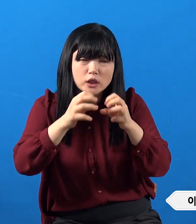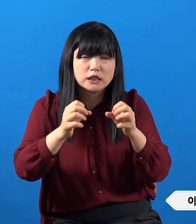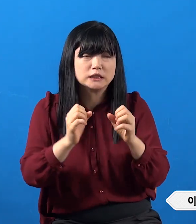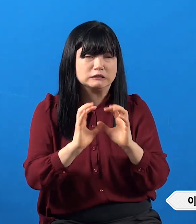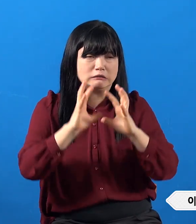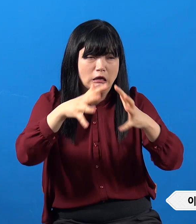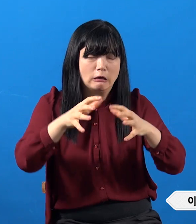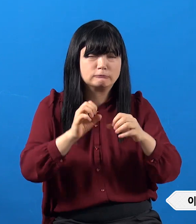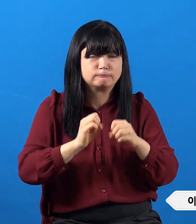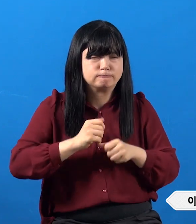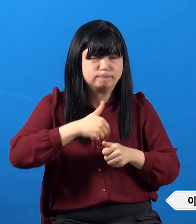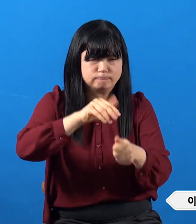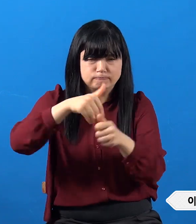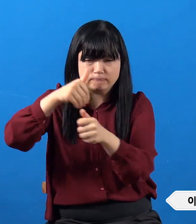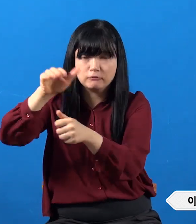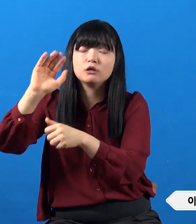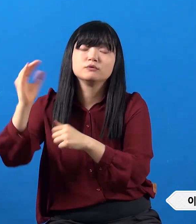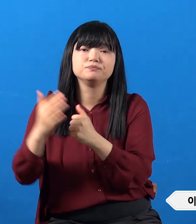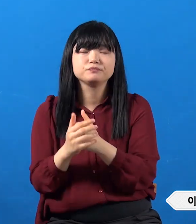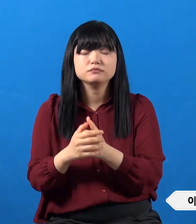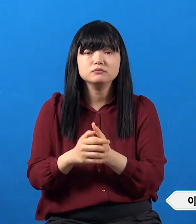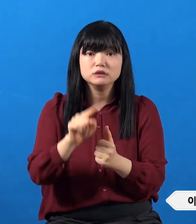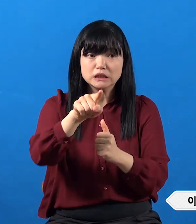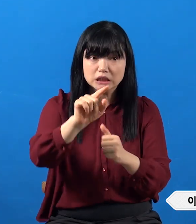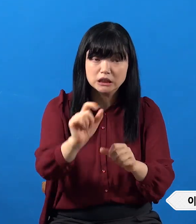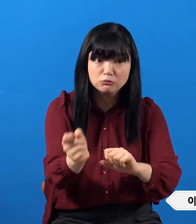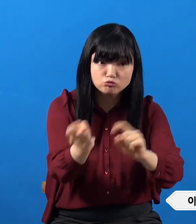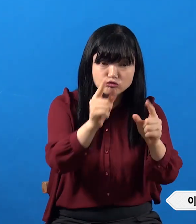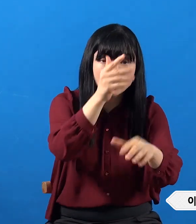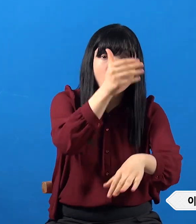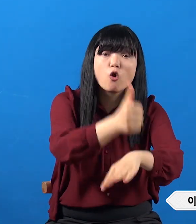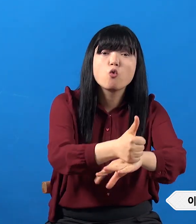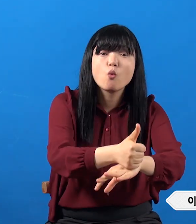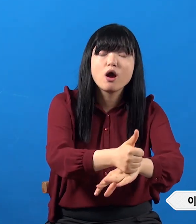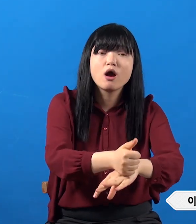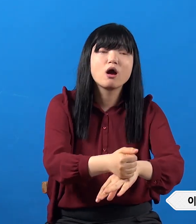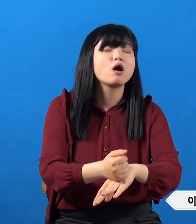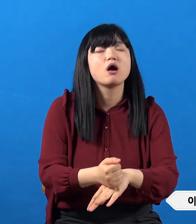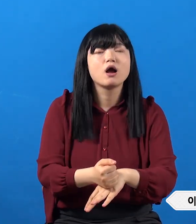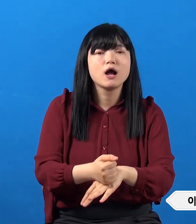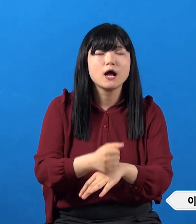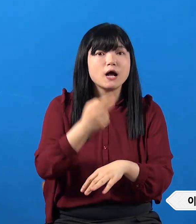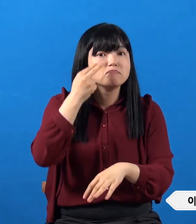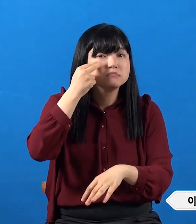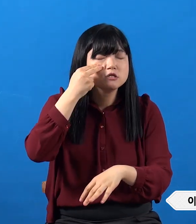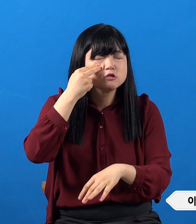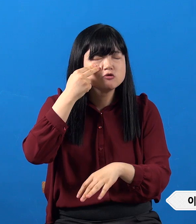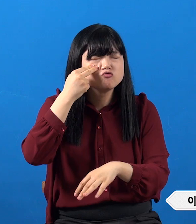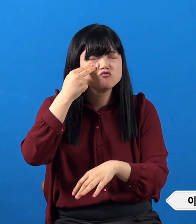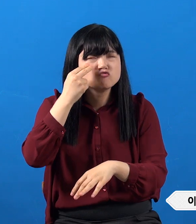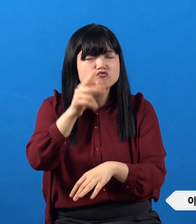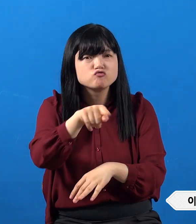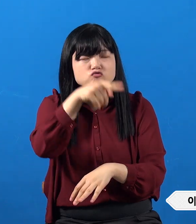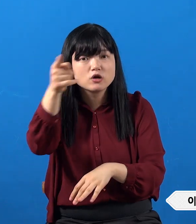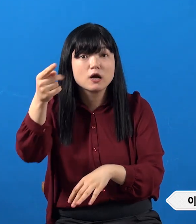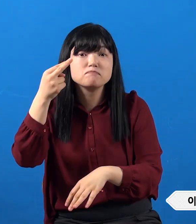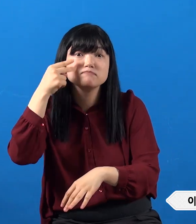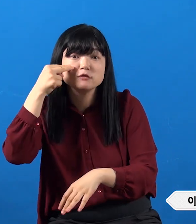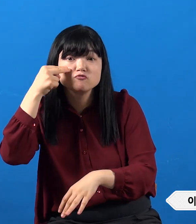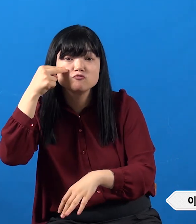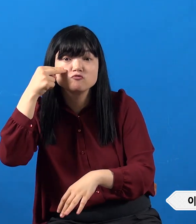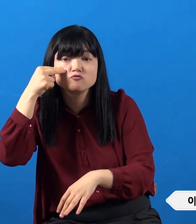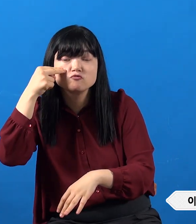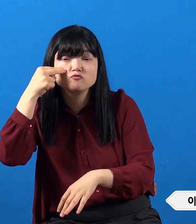보냅니다. 사실 웰시 리바이벌, 이 부흥의 결과로 그것이 미국 땅에 영향을 끼치고 그